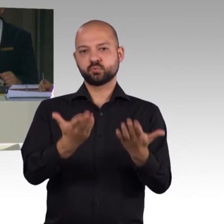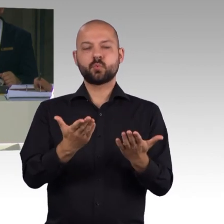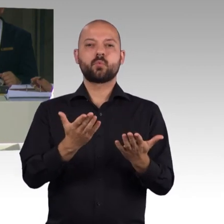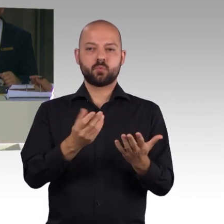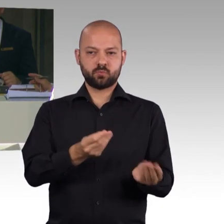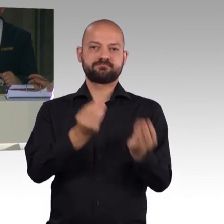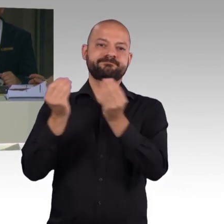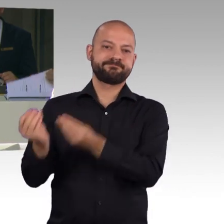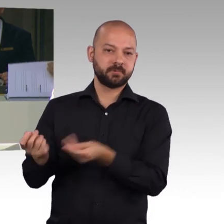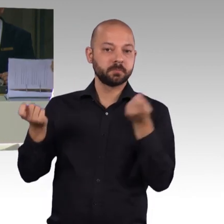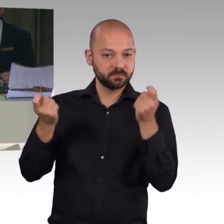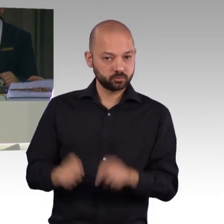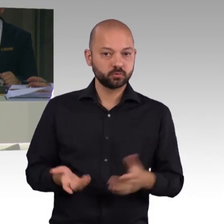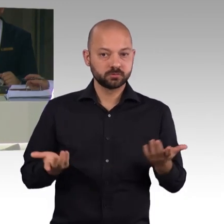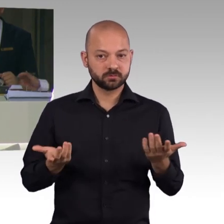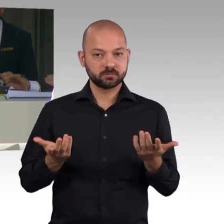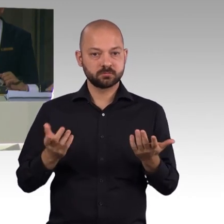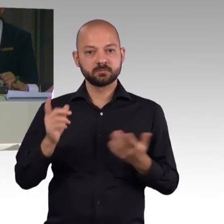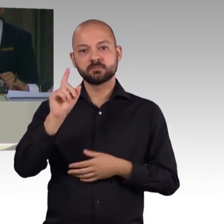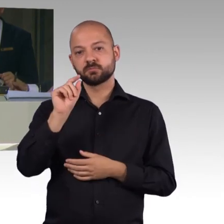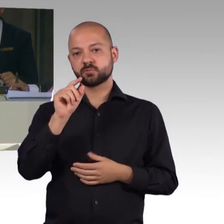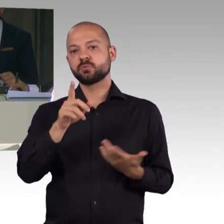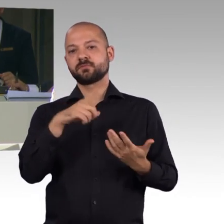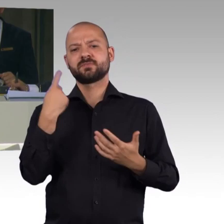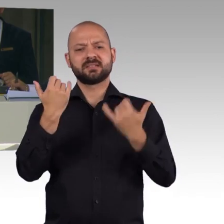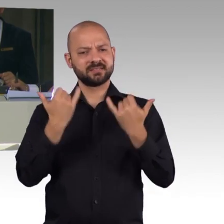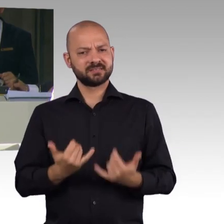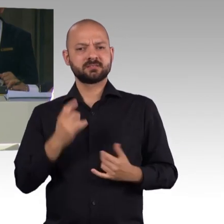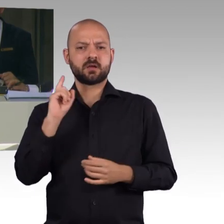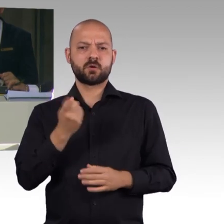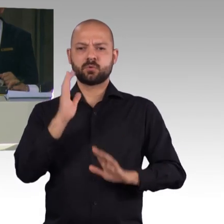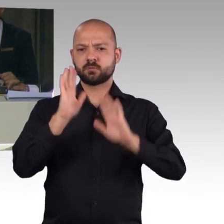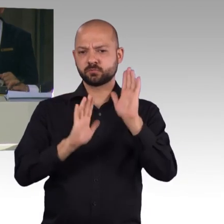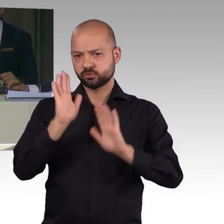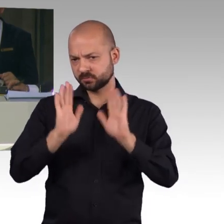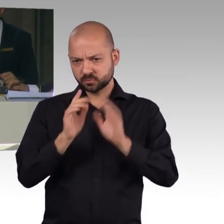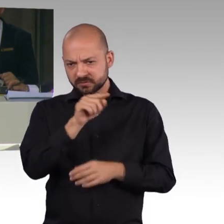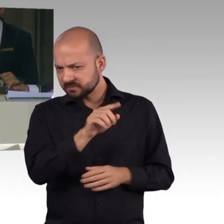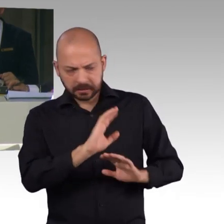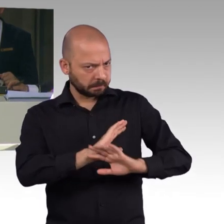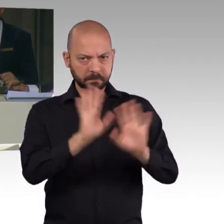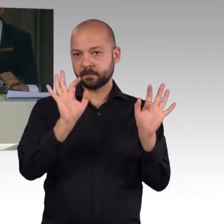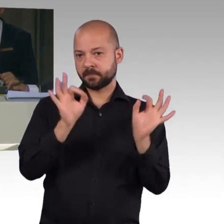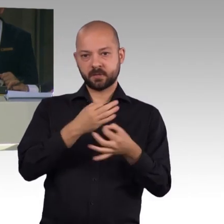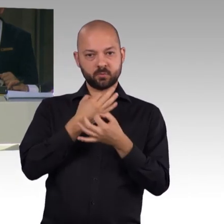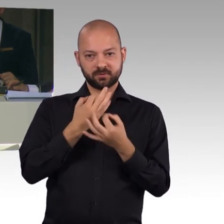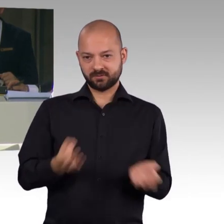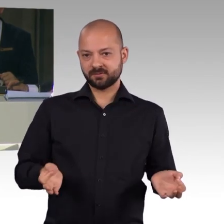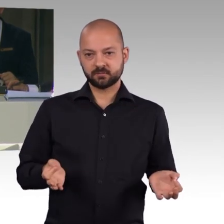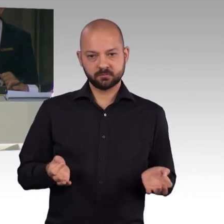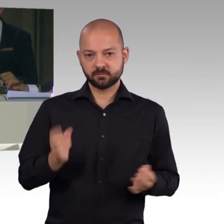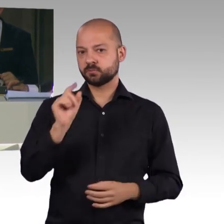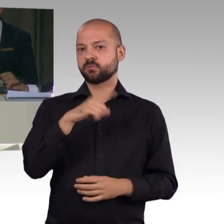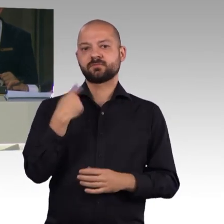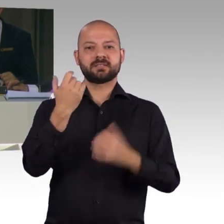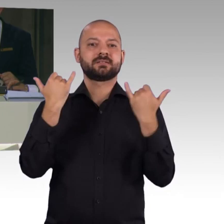ab. Und schon sind wir am Schluss unserer heutigen Tagesordnung. Ich danke Ihnen, dass Sie alle mitgeholfen haben, diese Sitzung